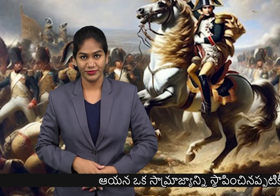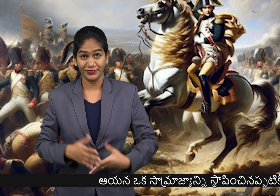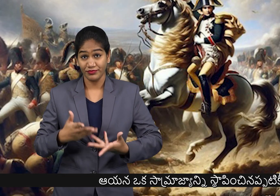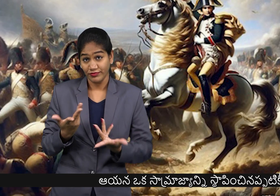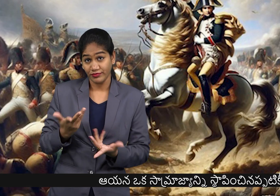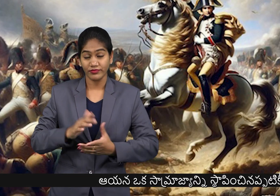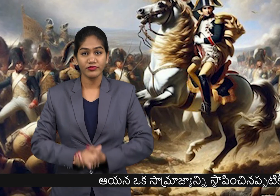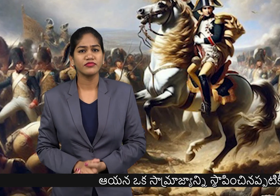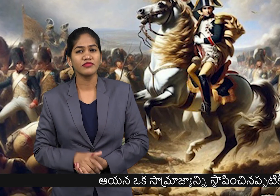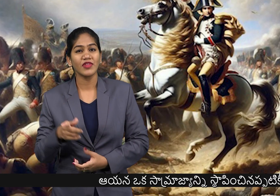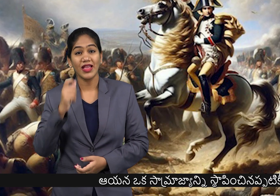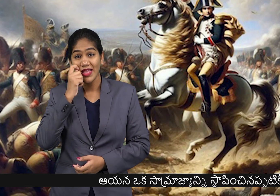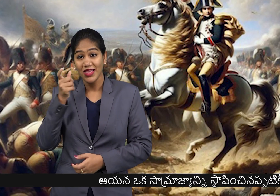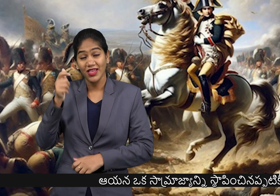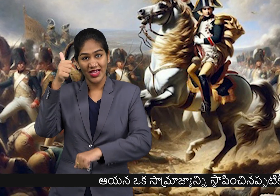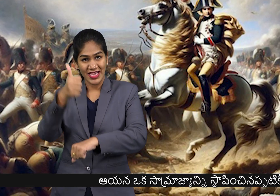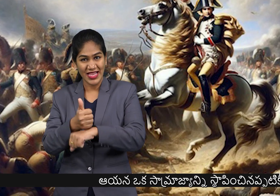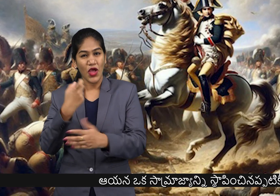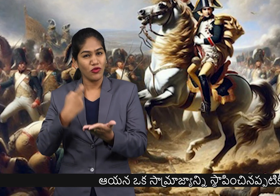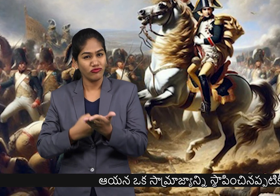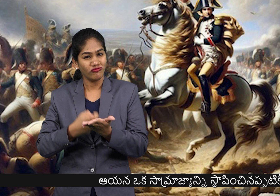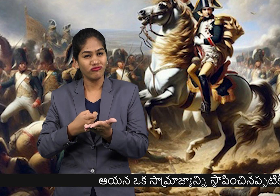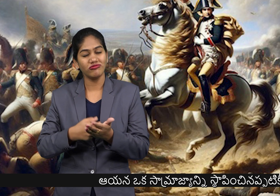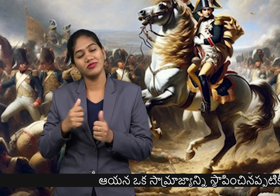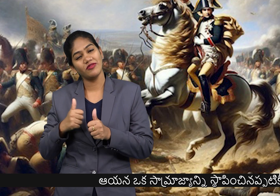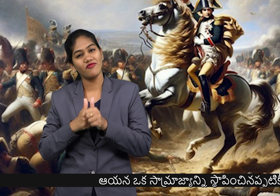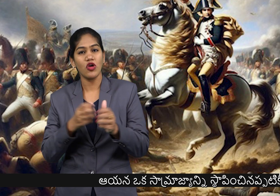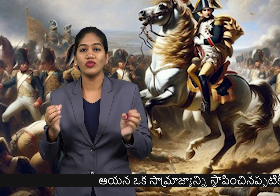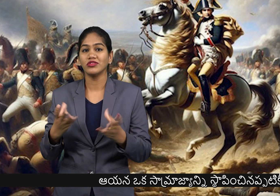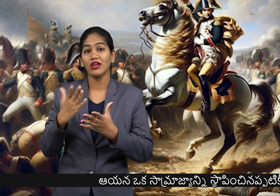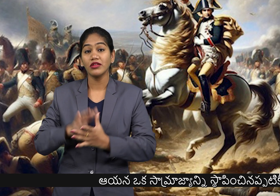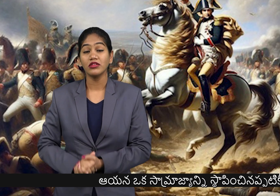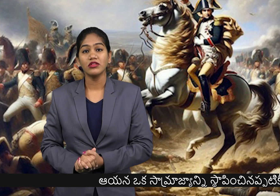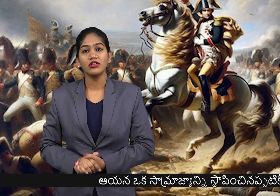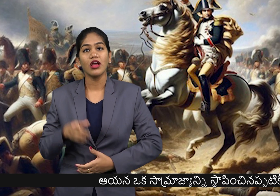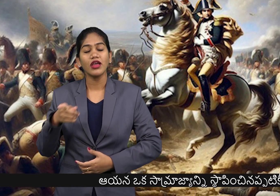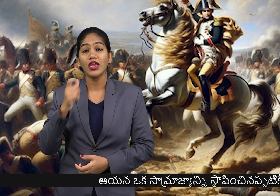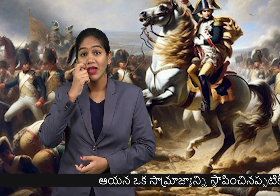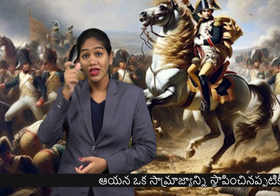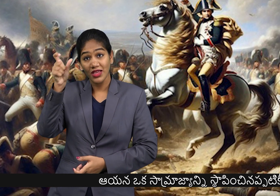ఆయన తన సామ్రాజ్యాన్ని స్థాపించినప్పటికీ